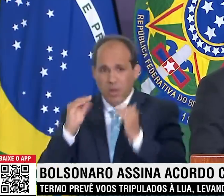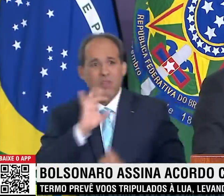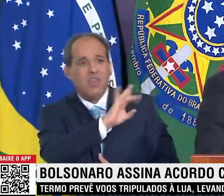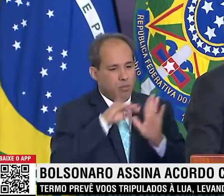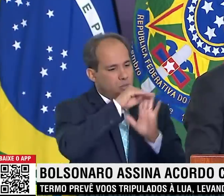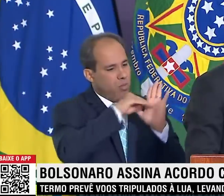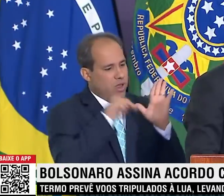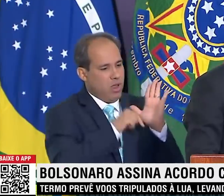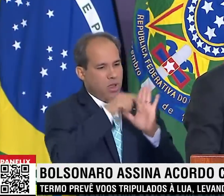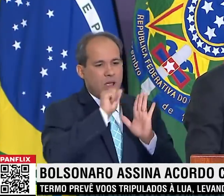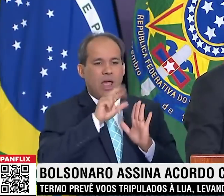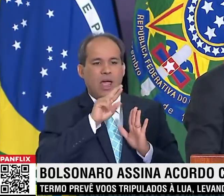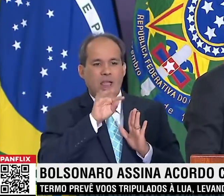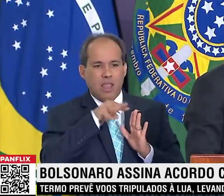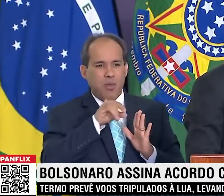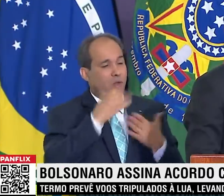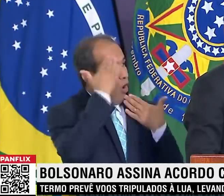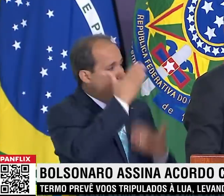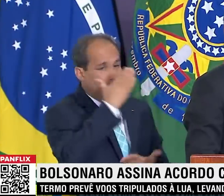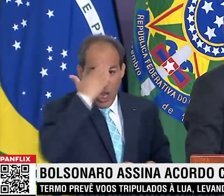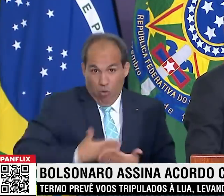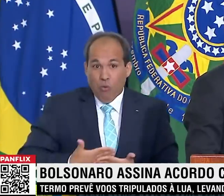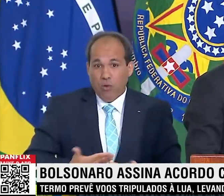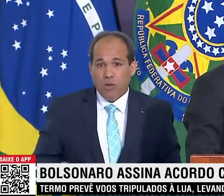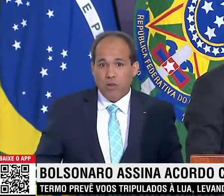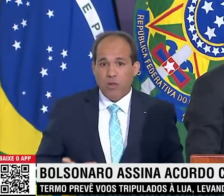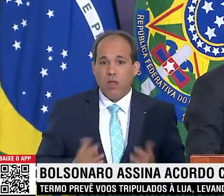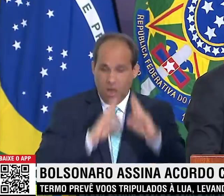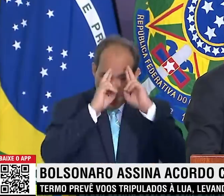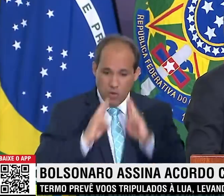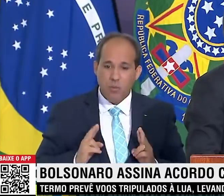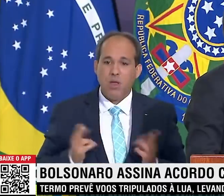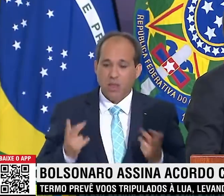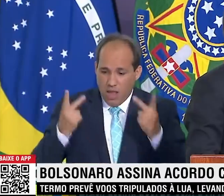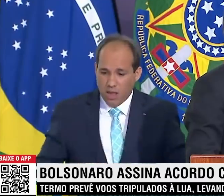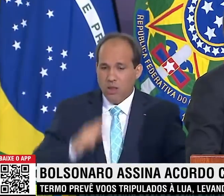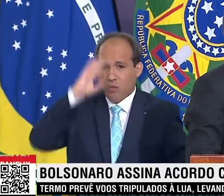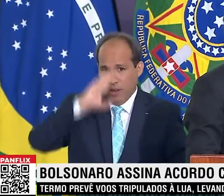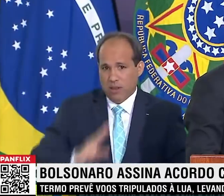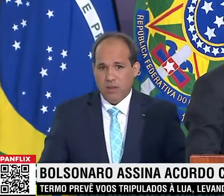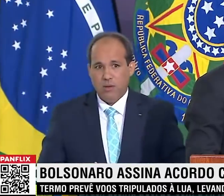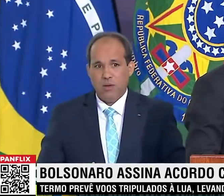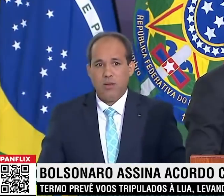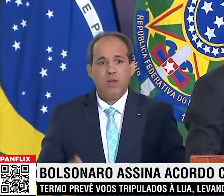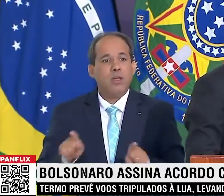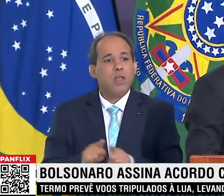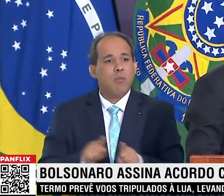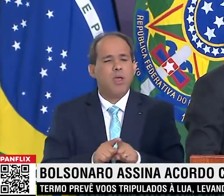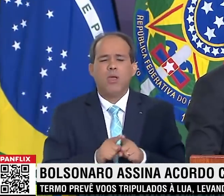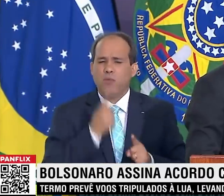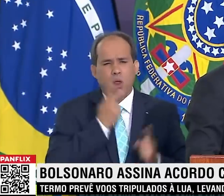do mundo, obrigado pela confiança, pelo respeito que tem para com o Brasil, dizer-lhes que a